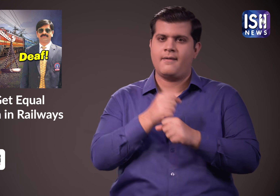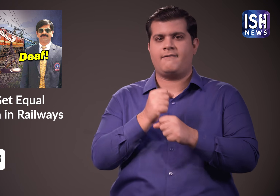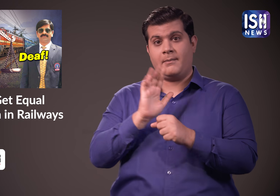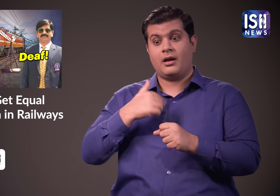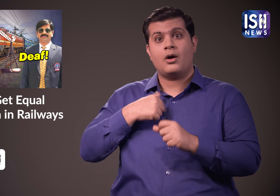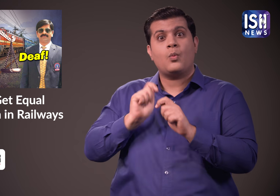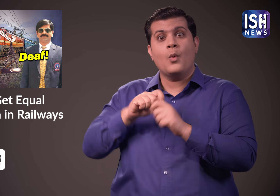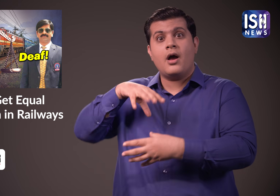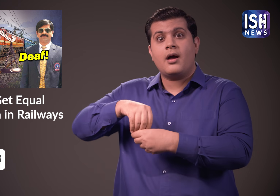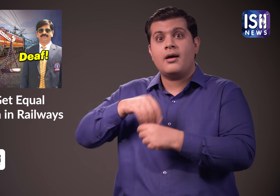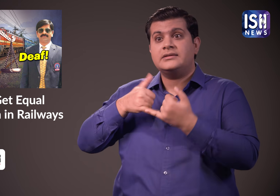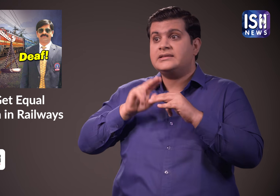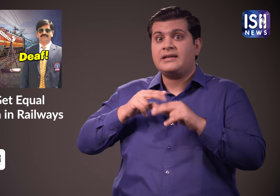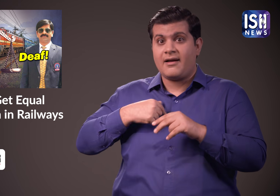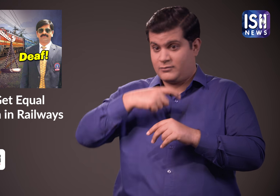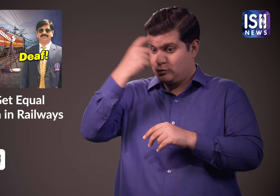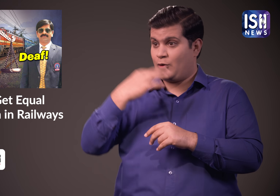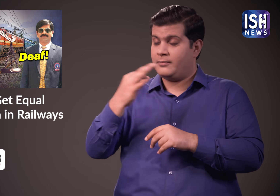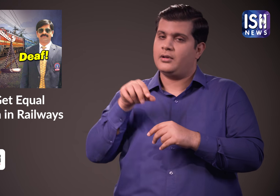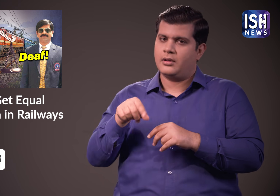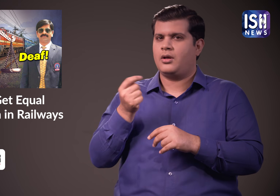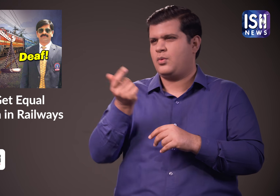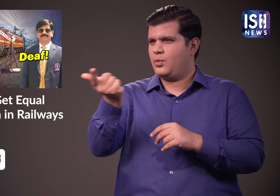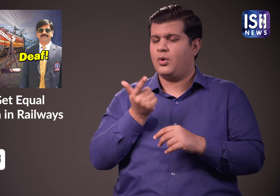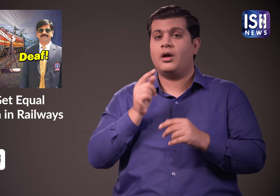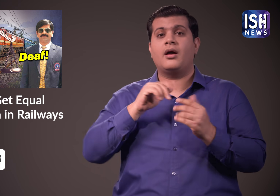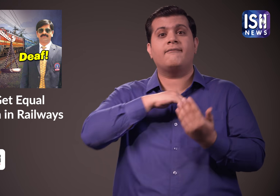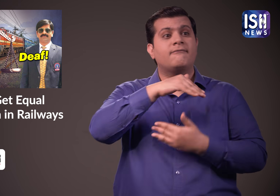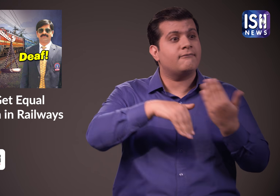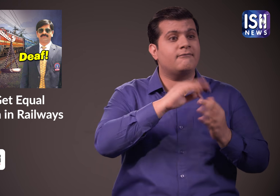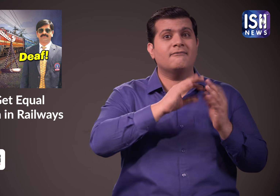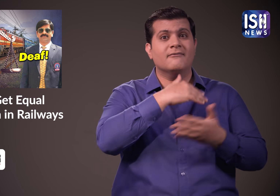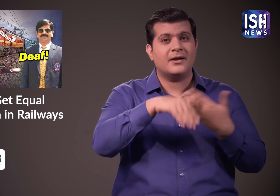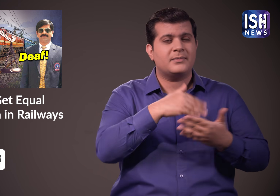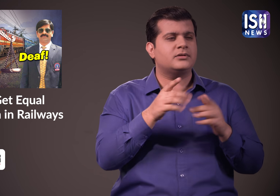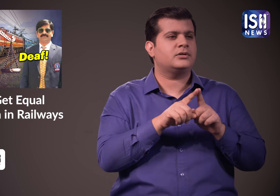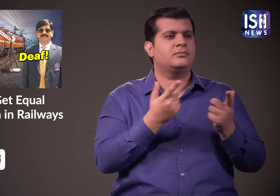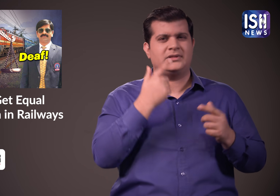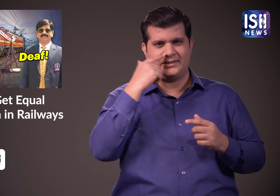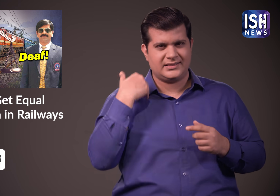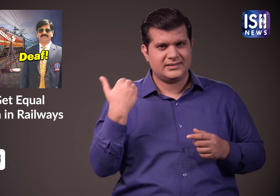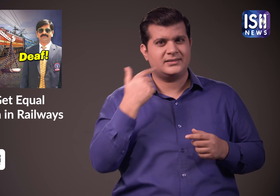सरकारी कर्मचारी को भाई बहन जैसे परिवार के सद्रसों की शादी के दौरान लोन की सुविदा दी जाती है